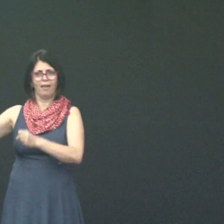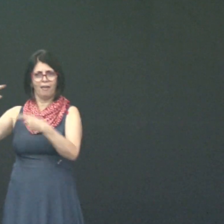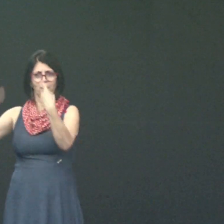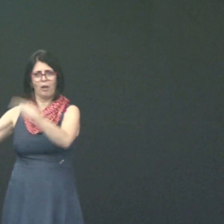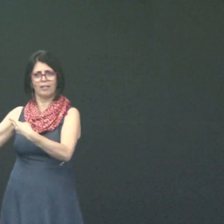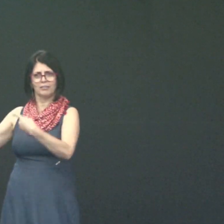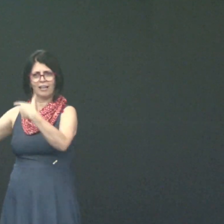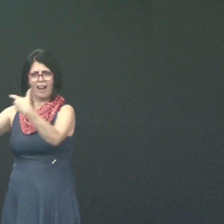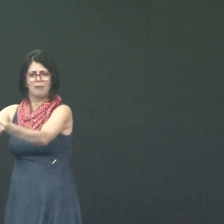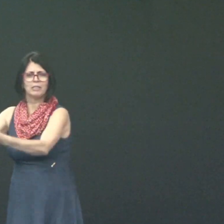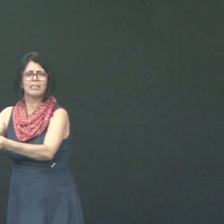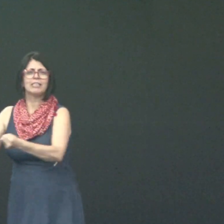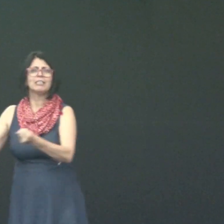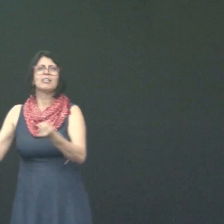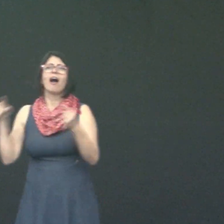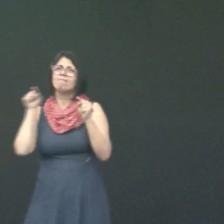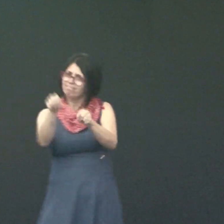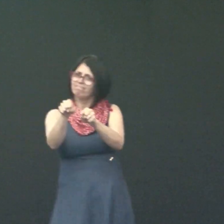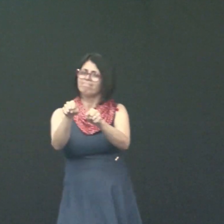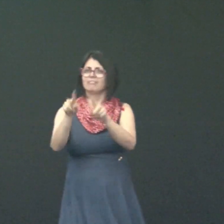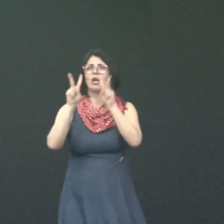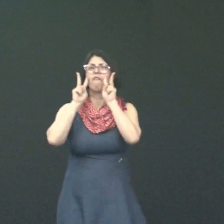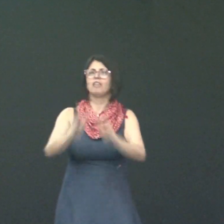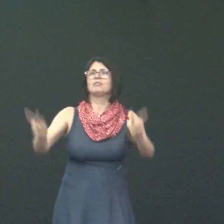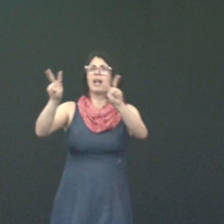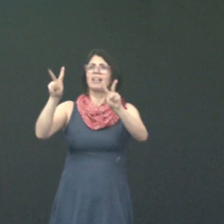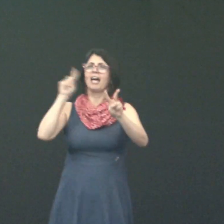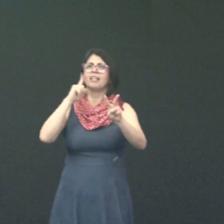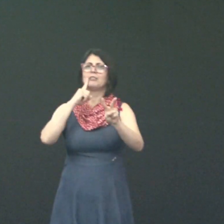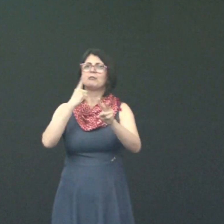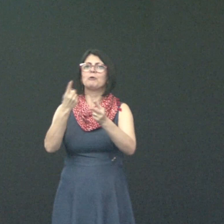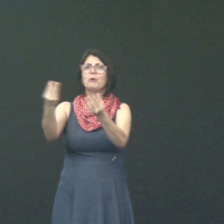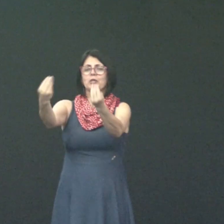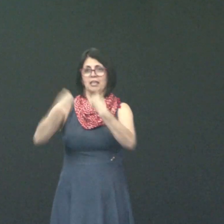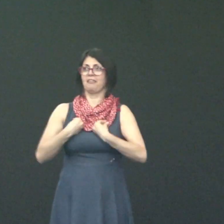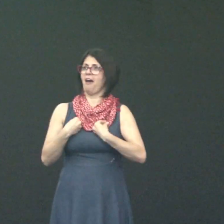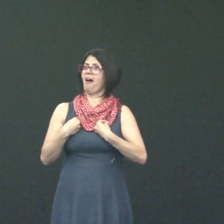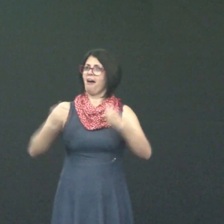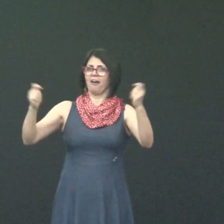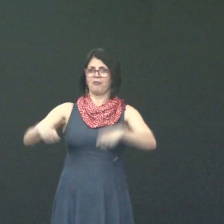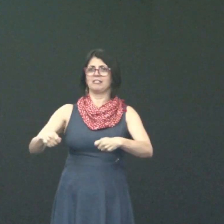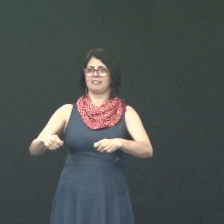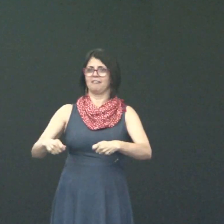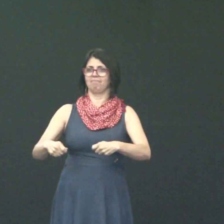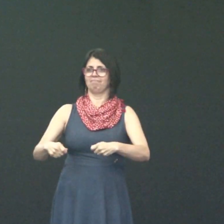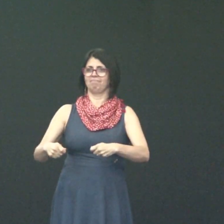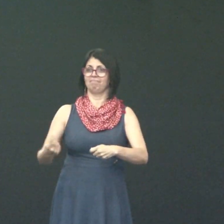Como o surdo, na área linguística, ele consegue desenvolver e se empoderar.